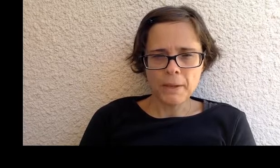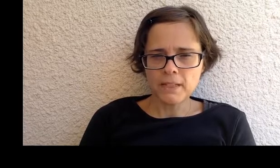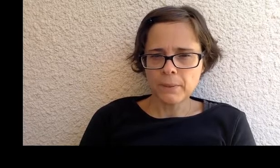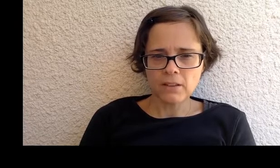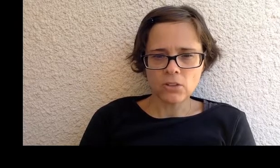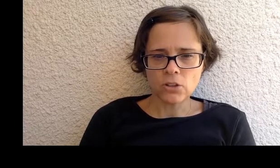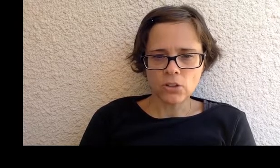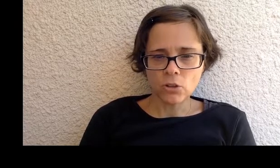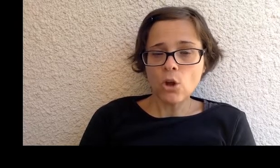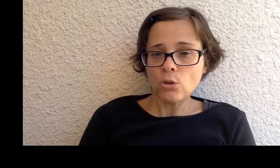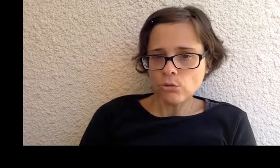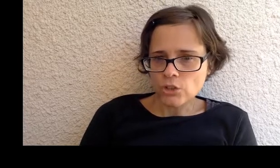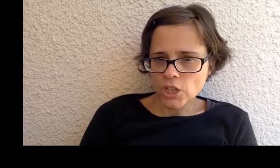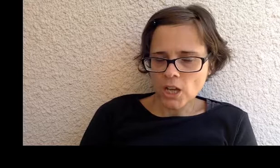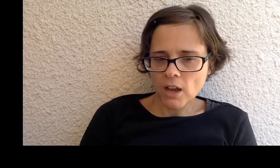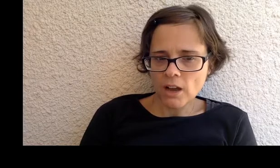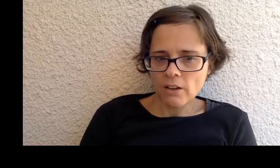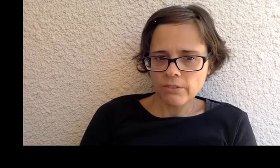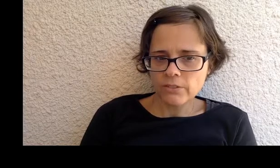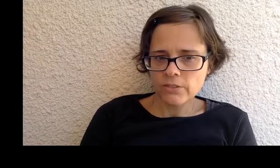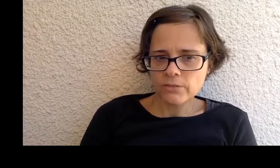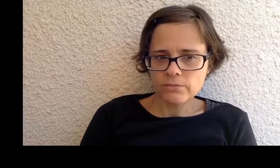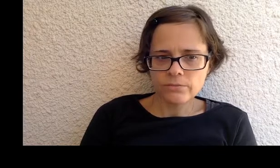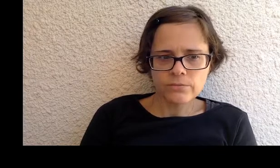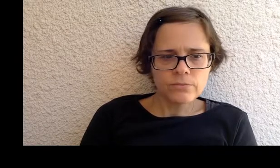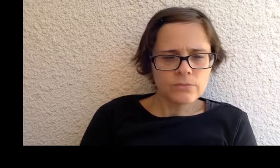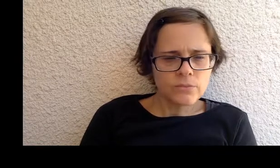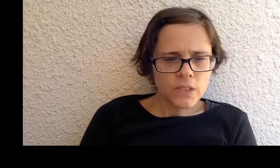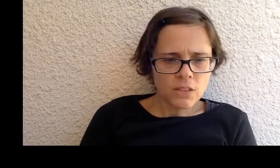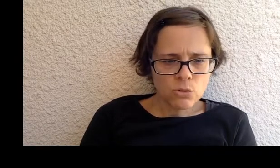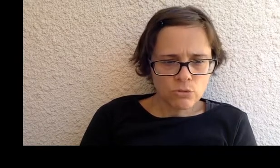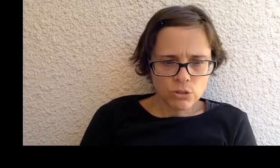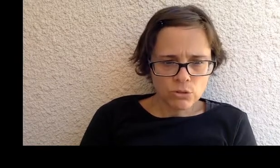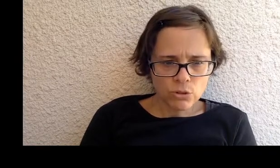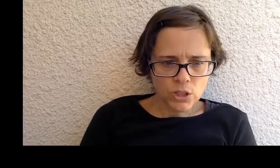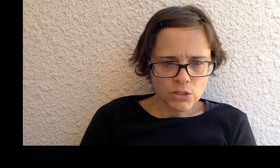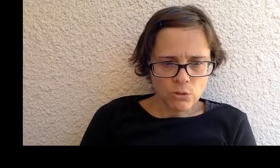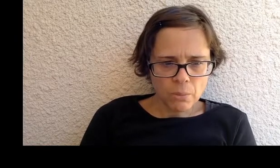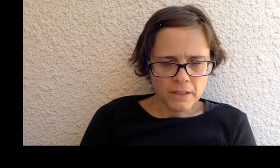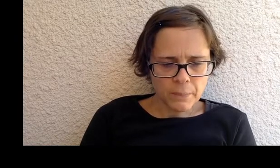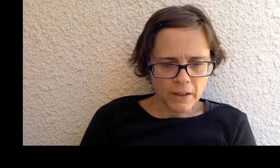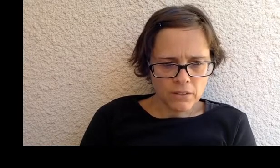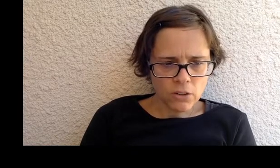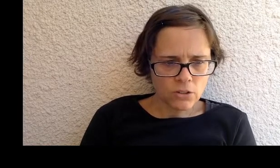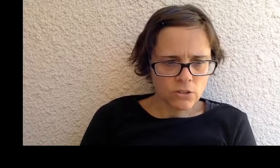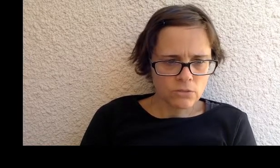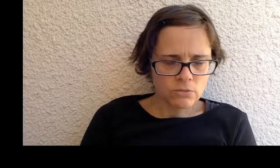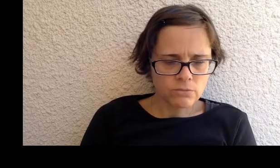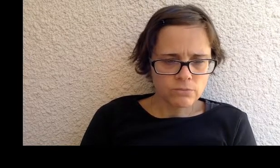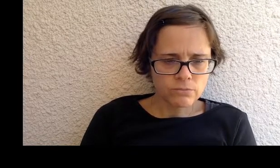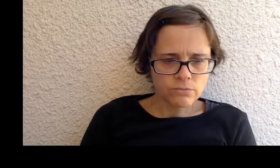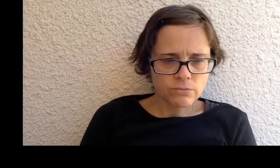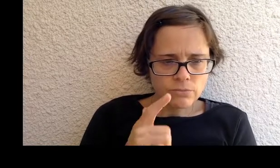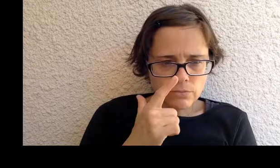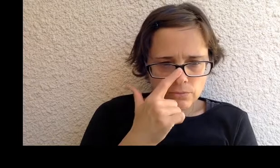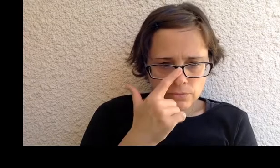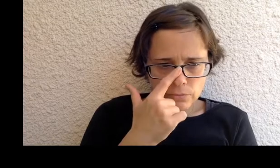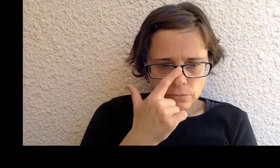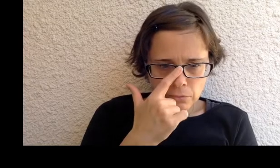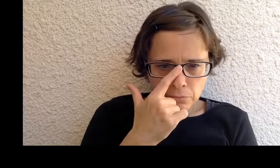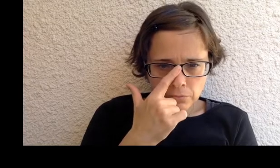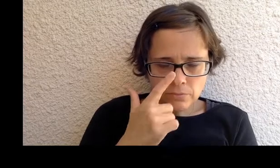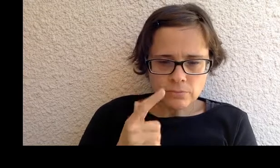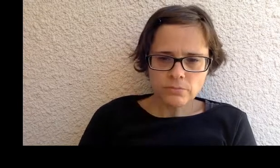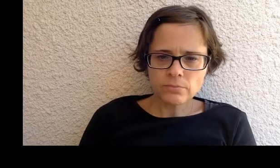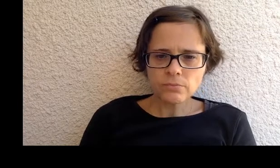Qui ne sont pas des personnes? Une girafe. Qu'est-ce qu'on voit d'autre qui ne sont pas des personnes?